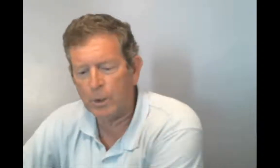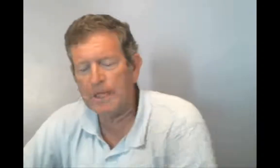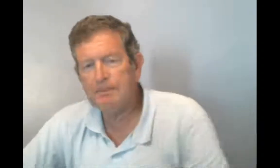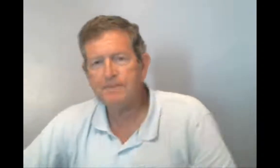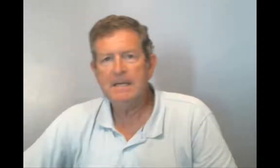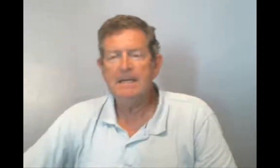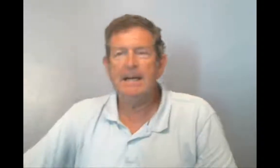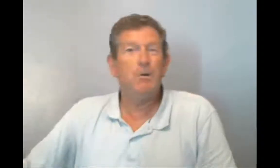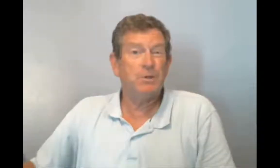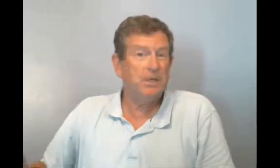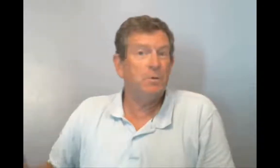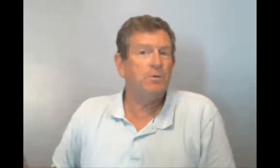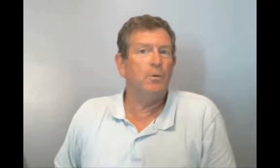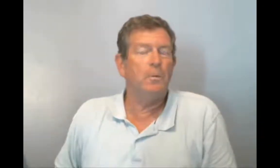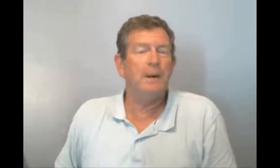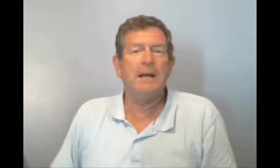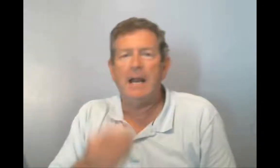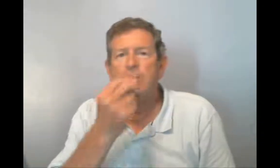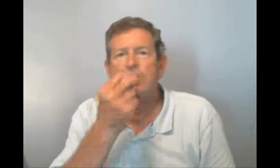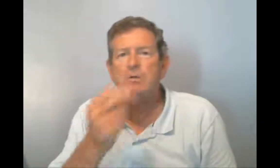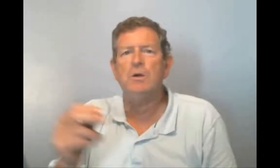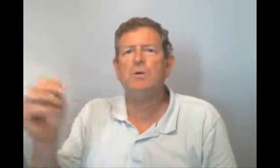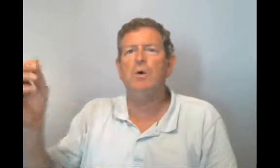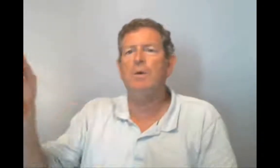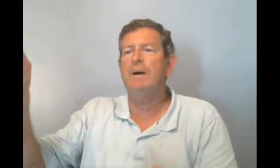bois. Et aussi nous ne voulons pas que la nourriture tombe